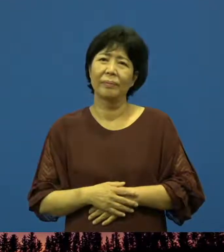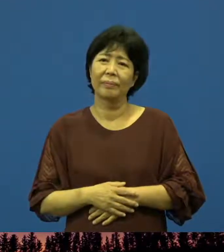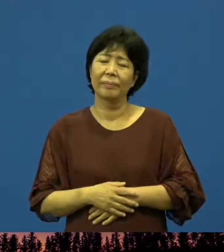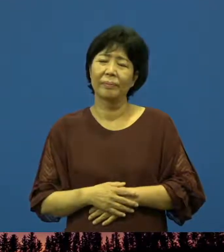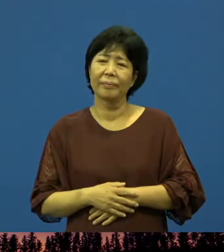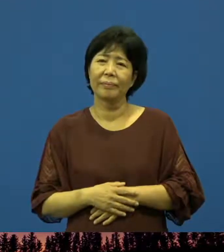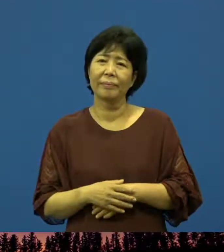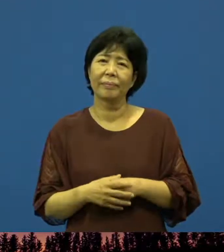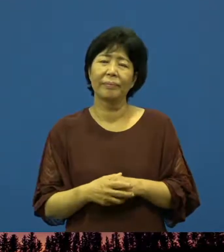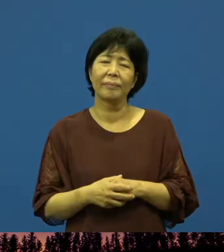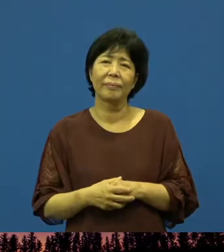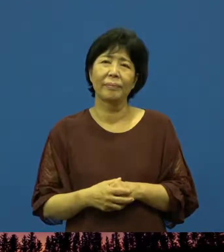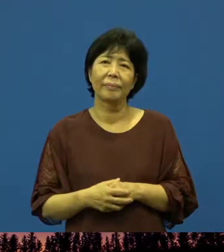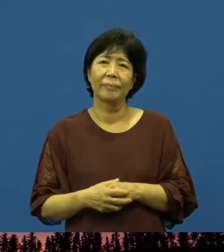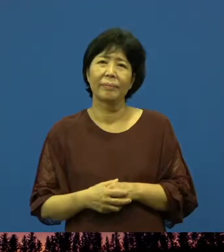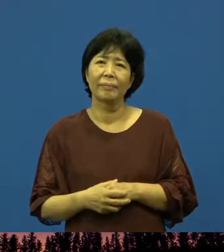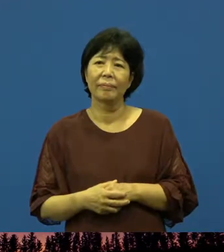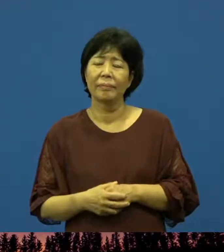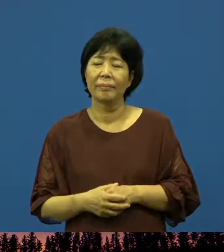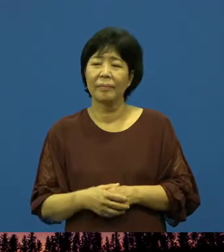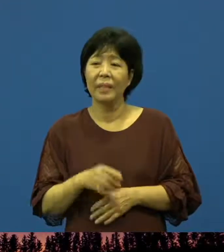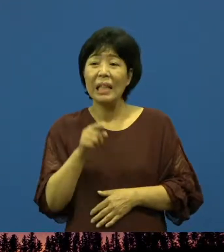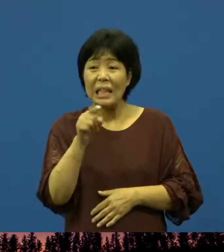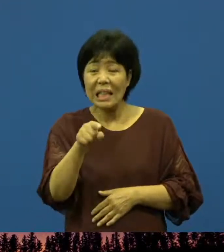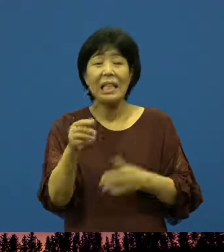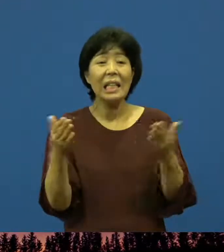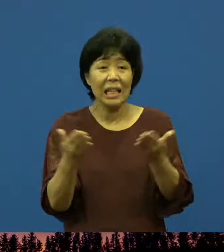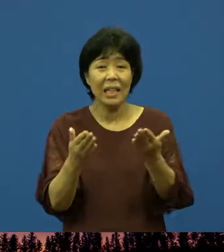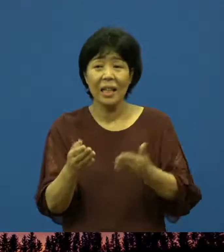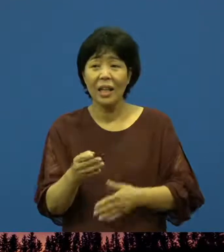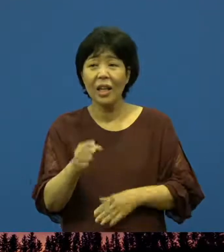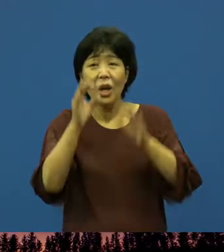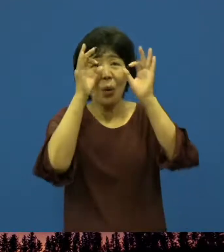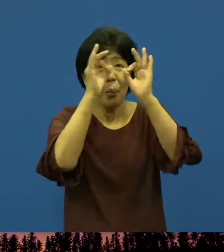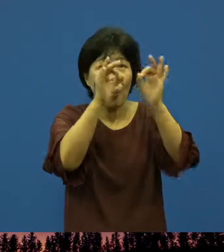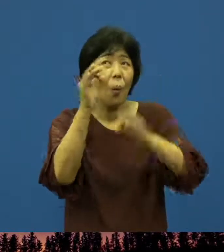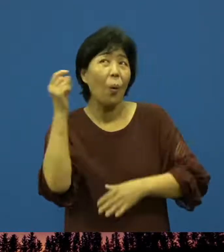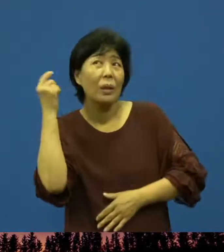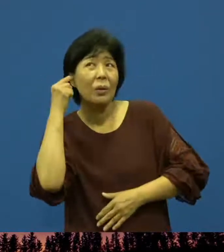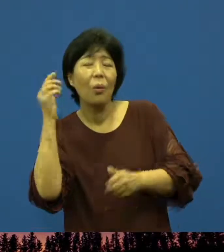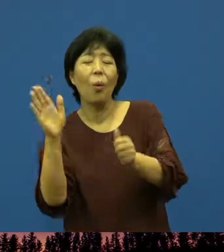역사. 이게 눈으로 보고 손으로 만진 바에 덮는 역사다.